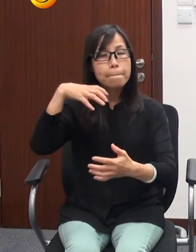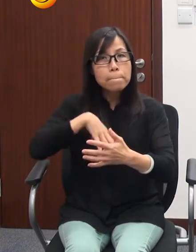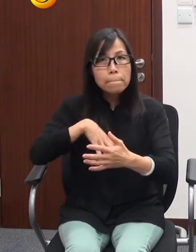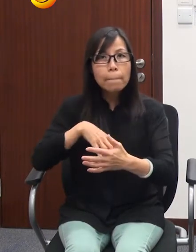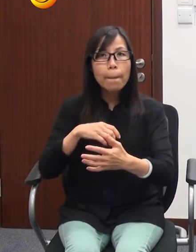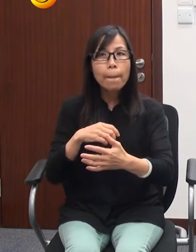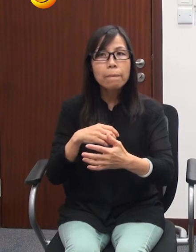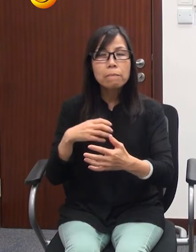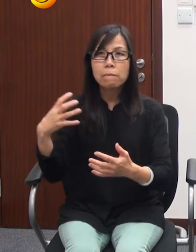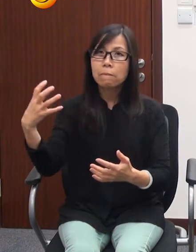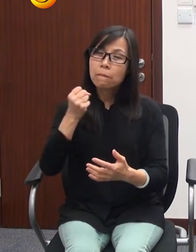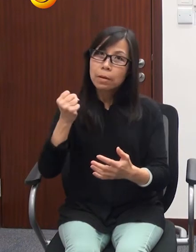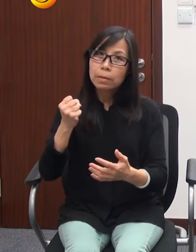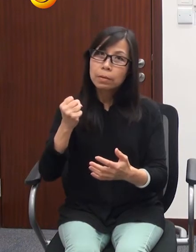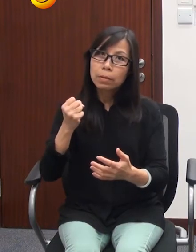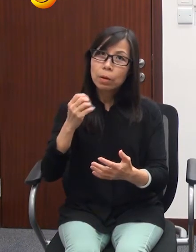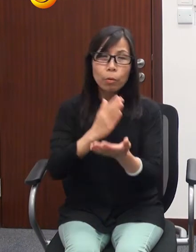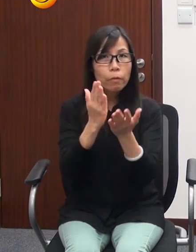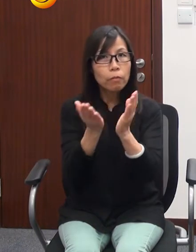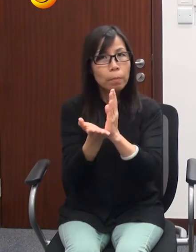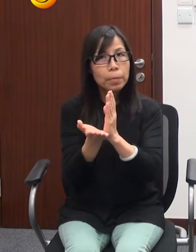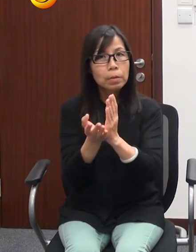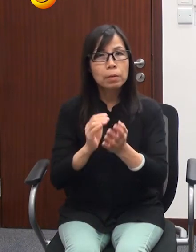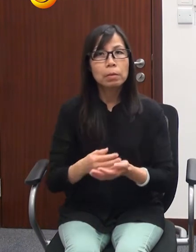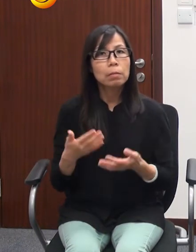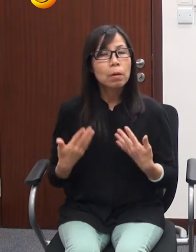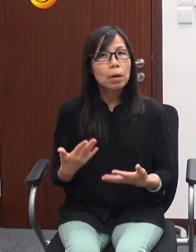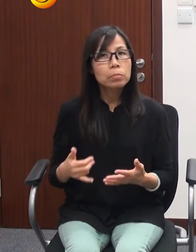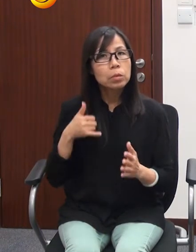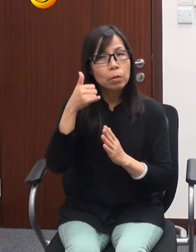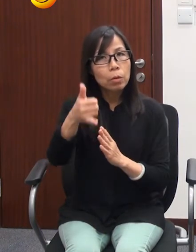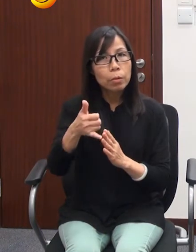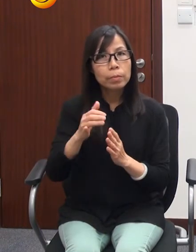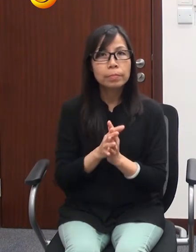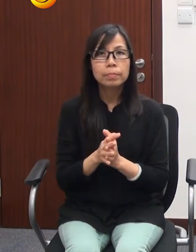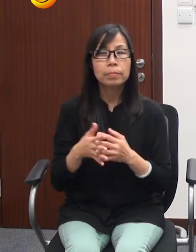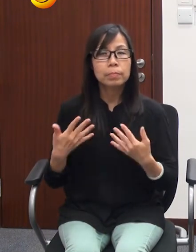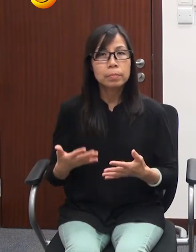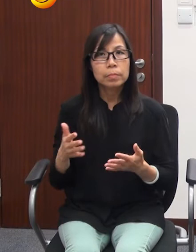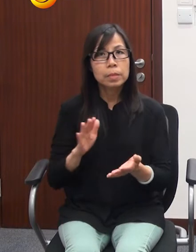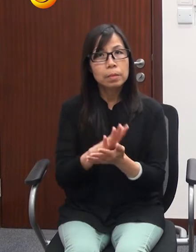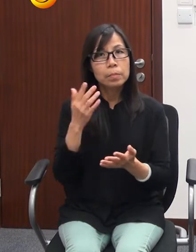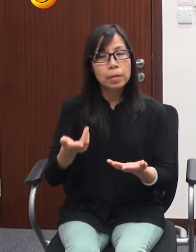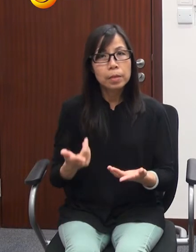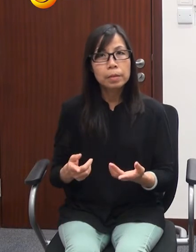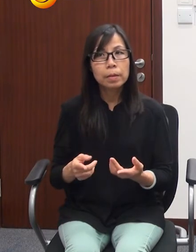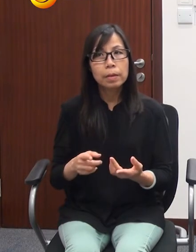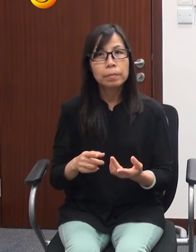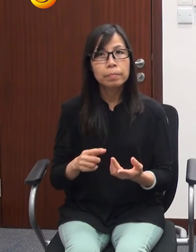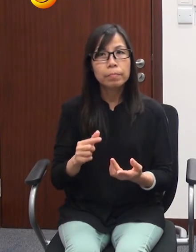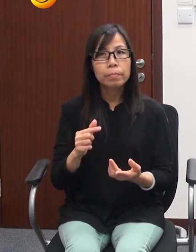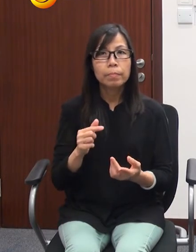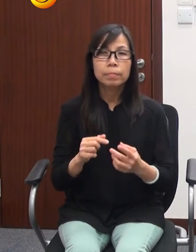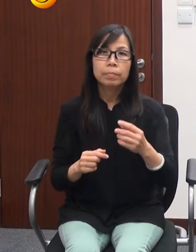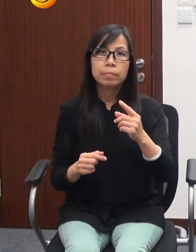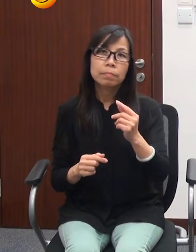身能量各方面，即係可能呢啲事件 都。我今次去都係好得意啊！今日我喺今年我十一國慶嗰個遭遇都好得意啊！